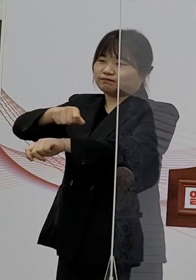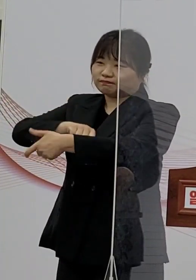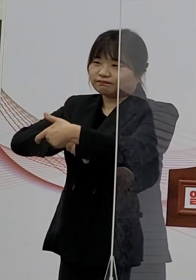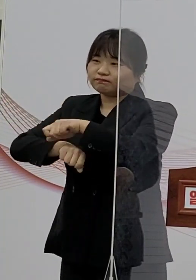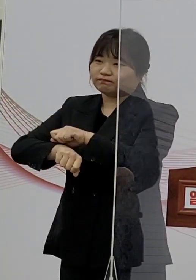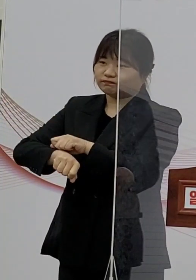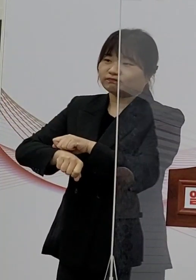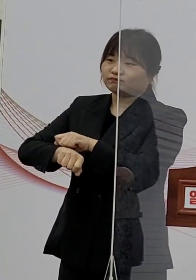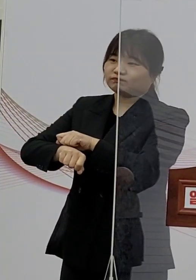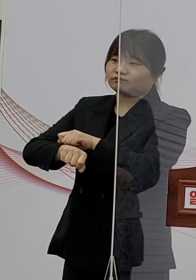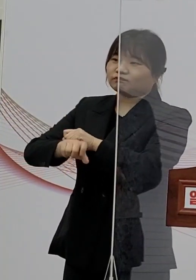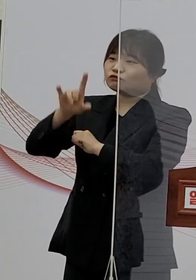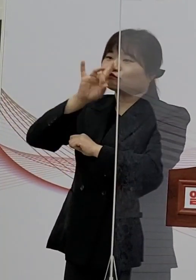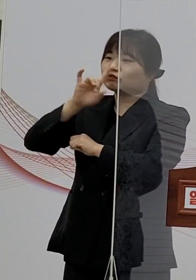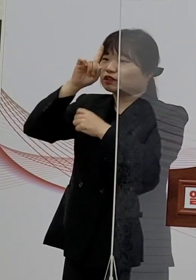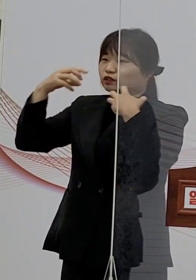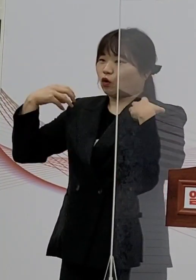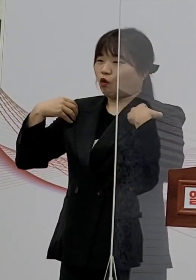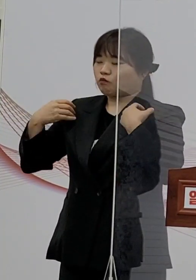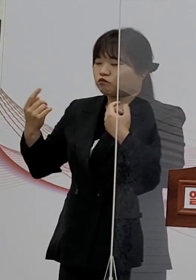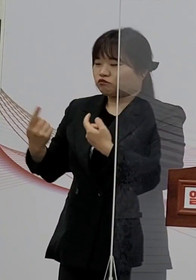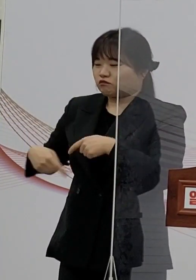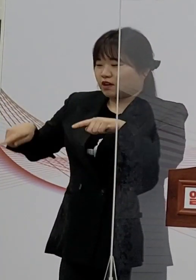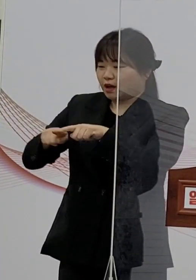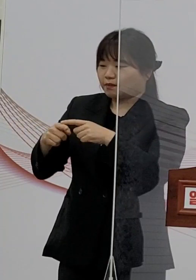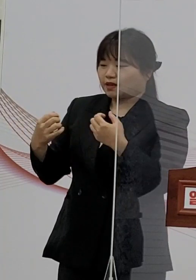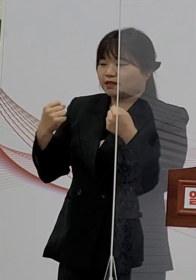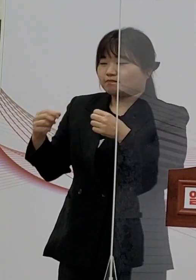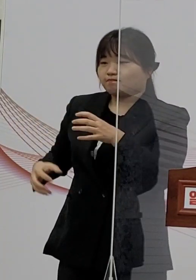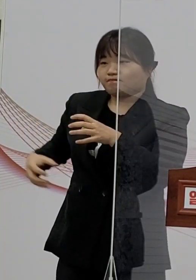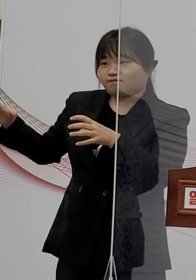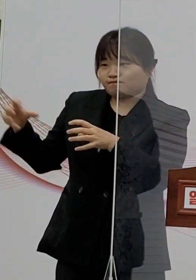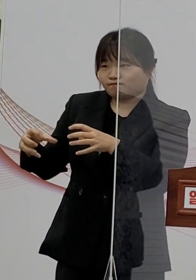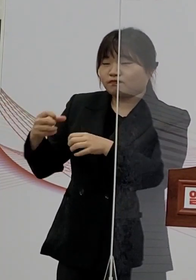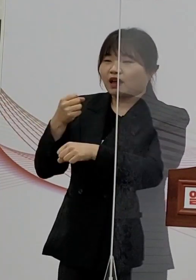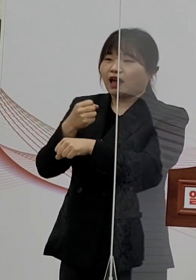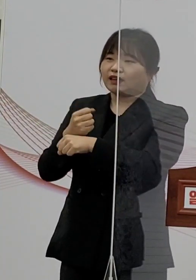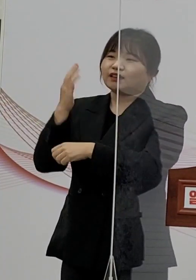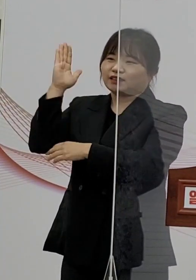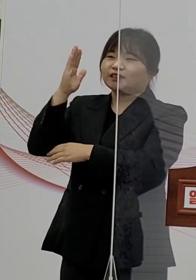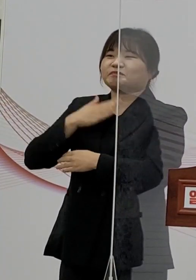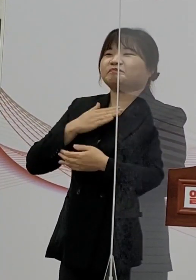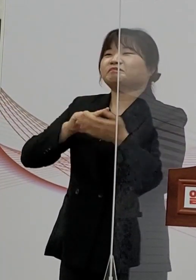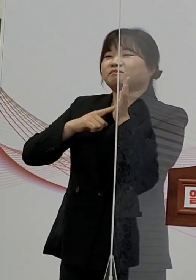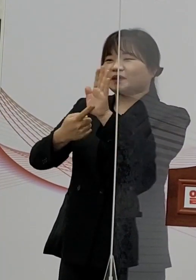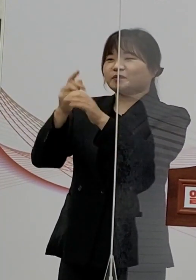적극적으로 중앙정부와 함께 힘을 모으겠다 이런 말씀을 드리겠습니다. 이상입니다.